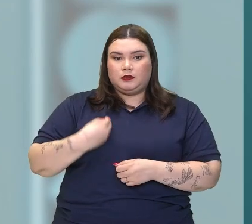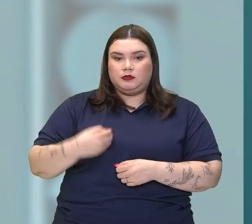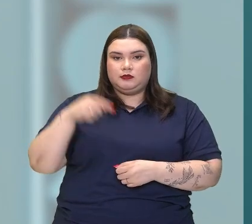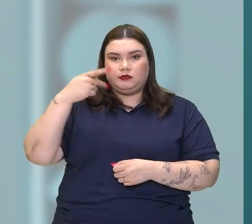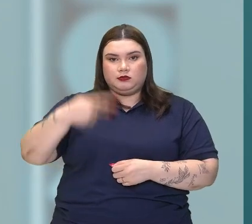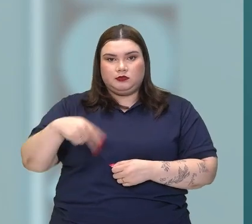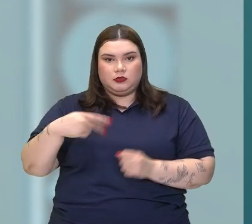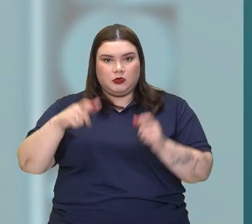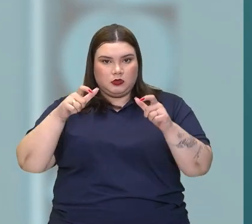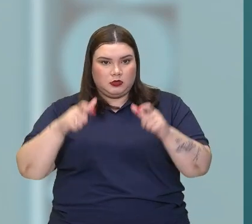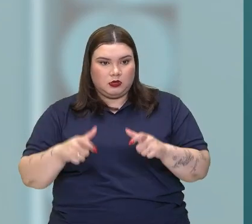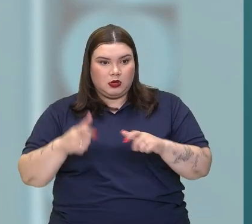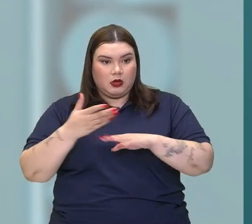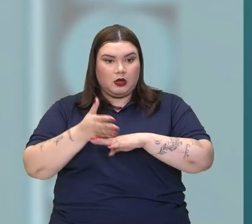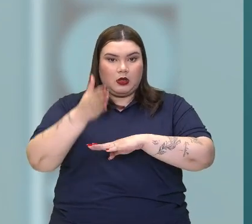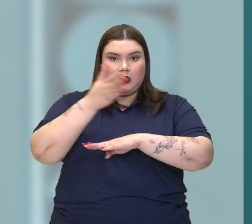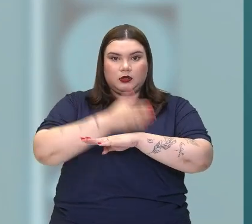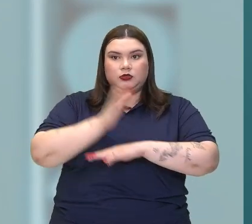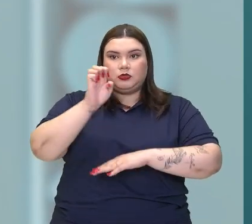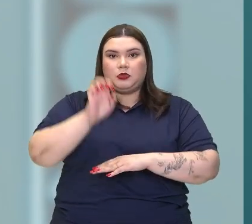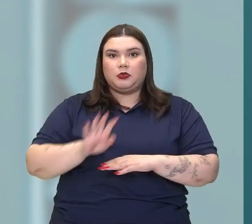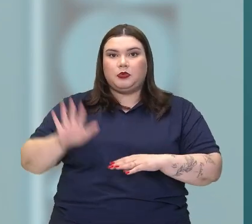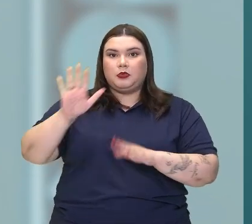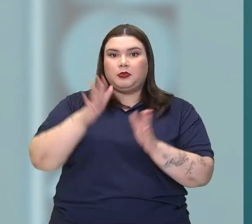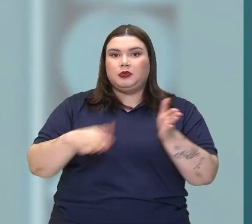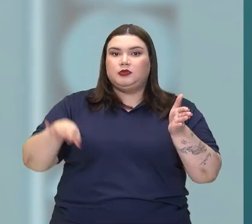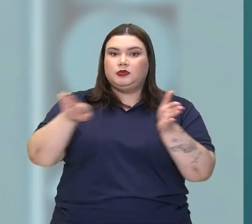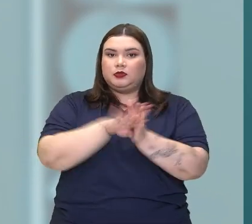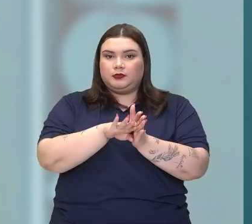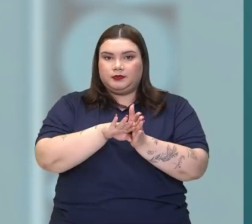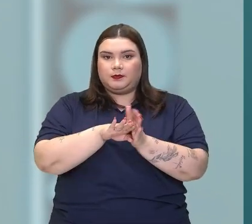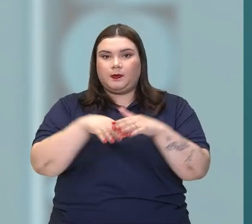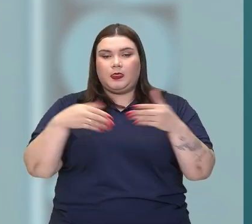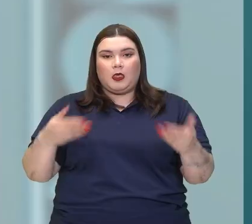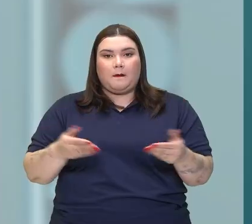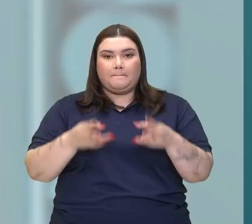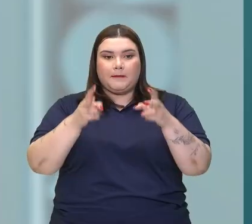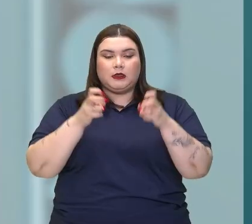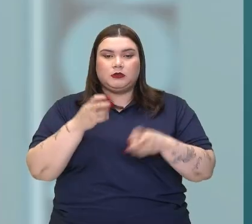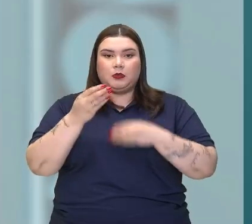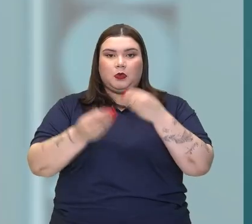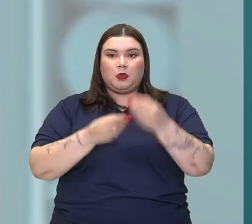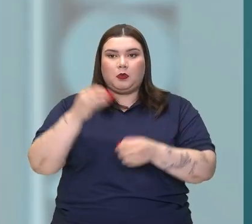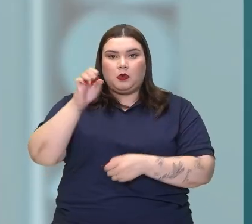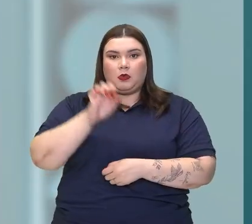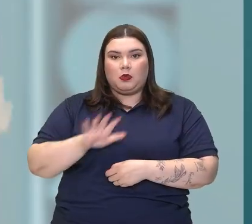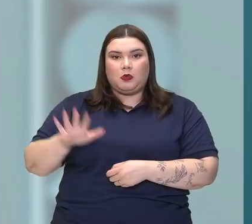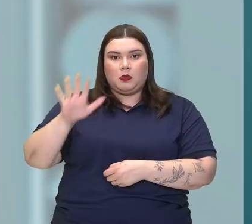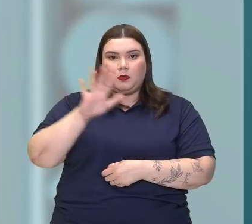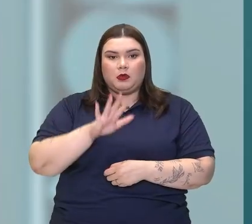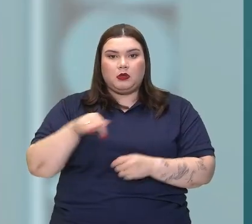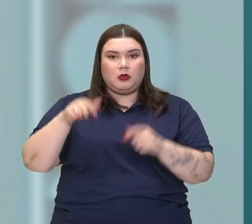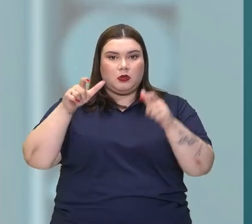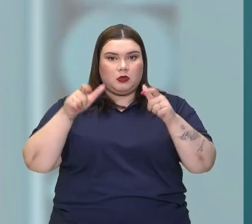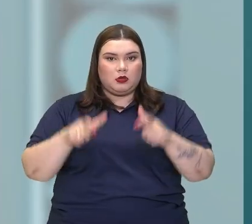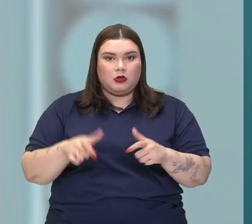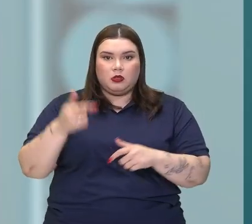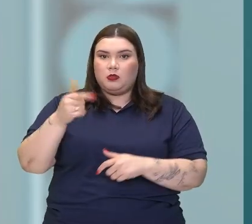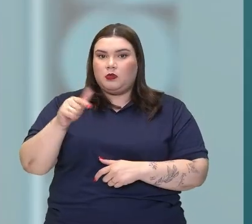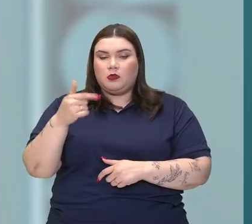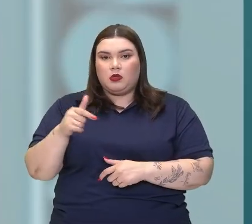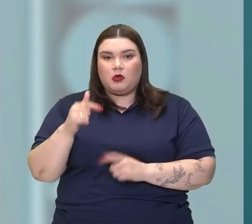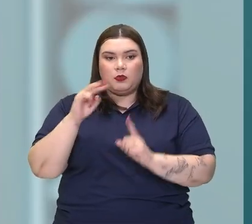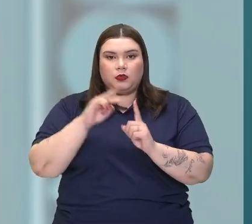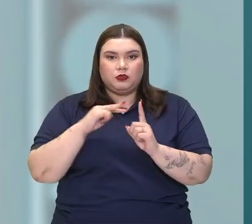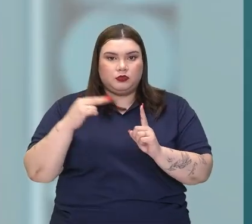aqui antes de os europeus chegarem. E perceba que como os europeus que ficaram lá não tinham essa